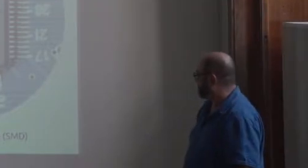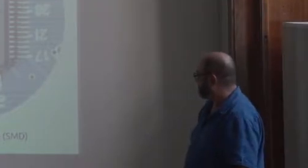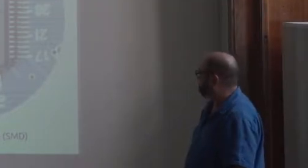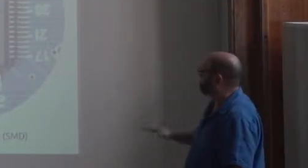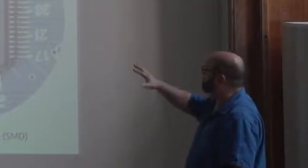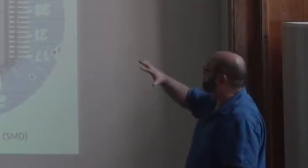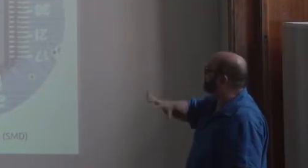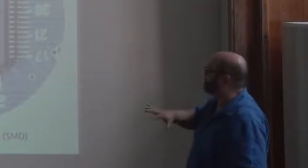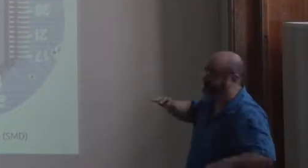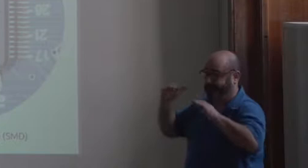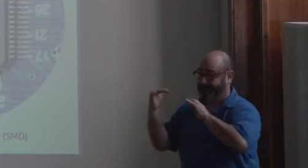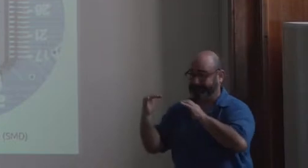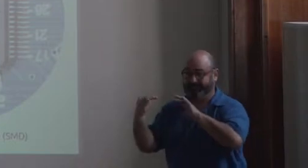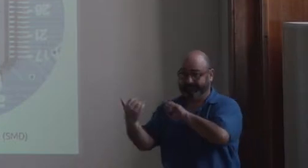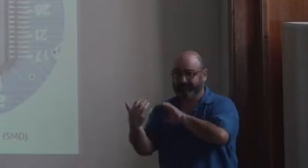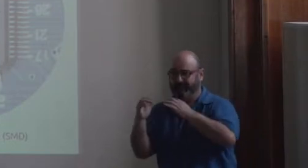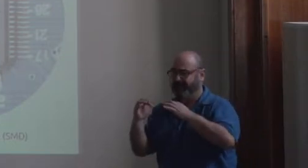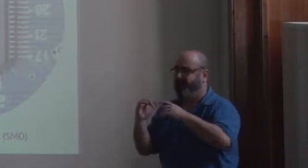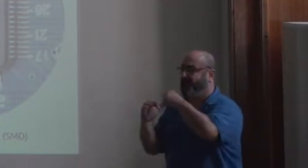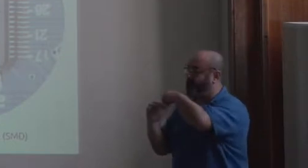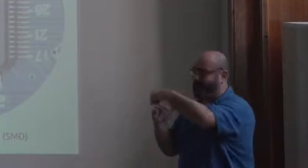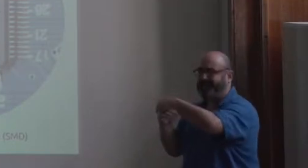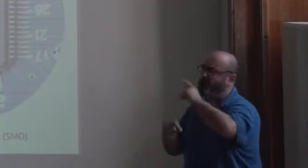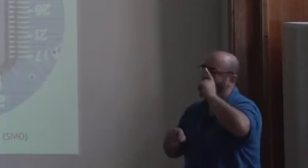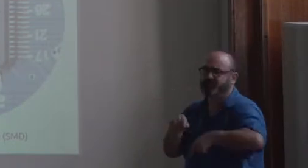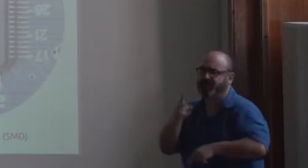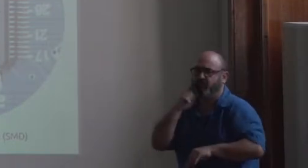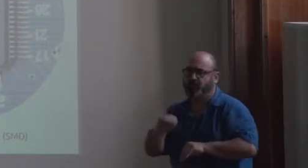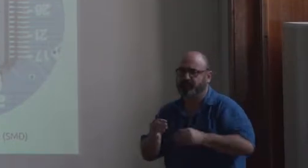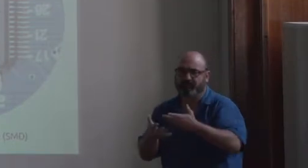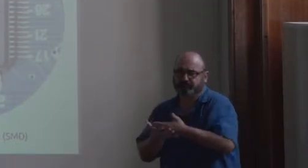de tous ces pins, il y en a une série qui sont obligatoires pour le fonctionnement du